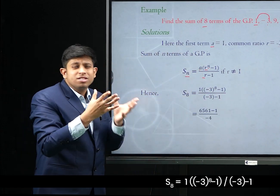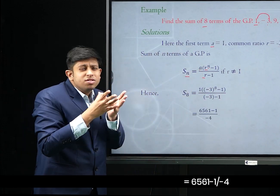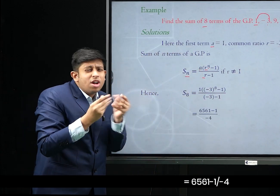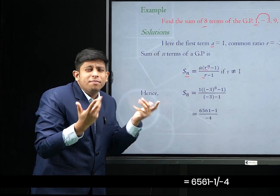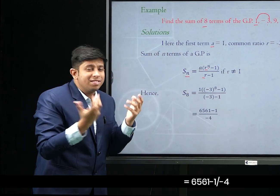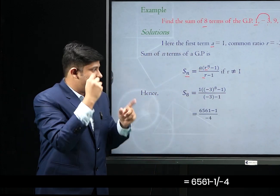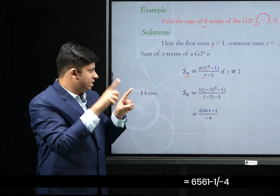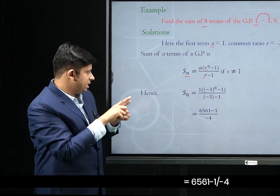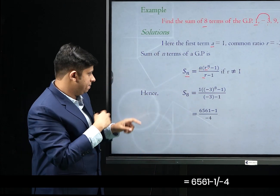ஈடு